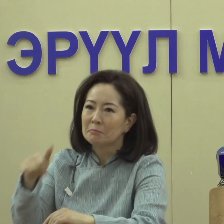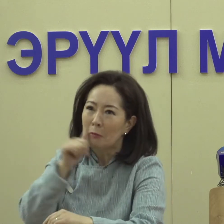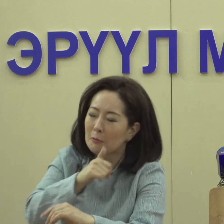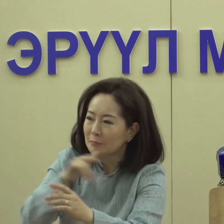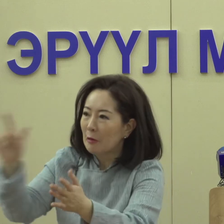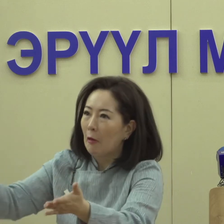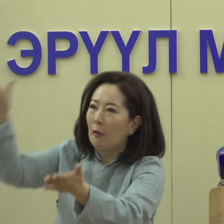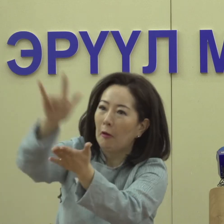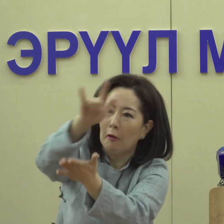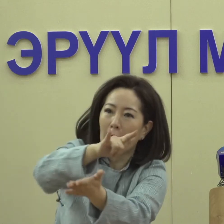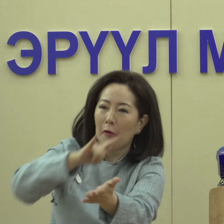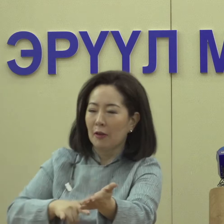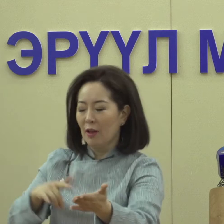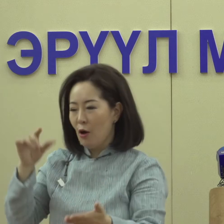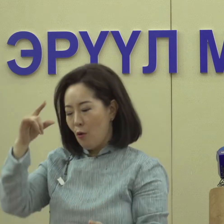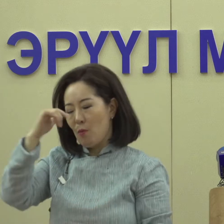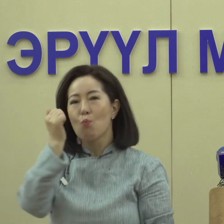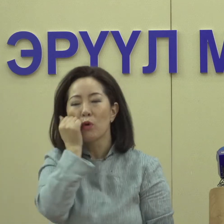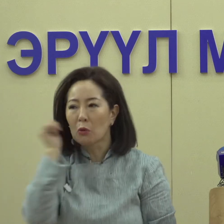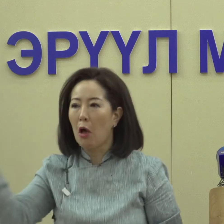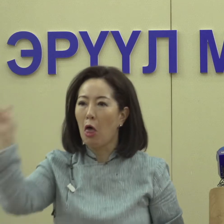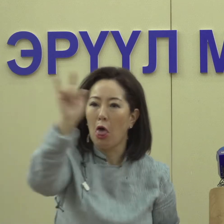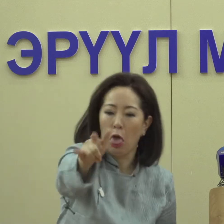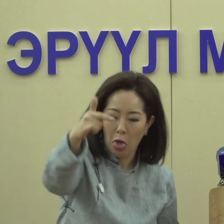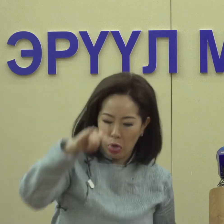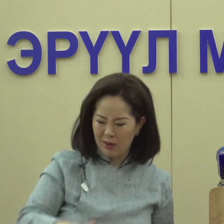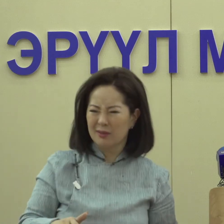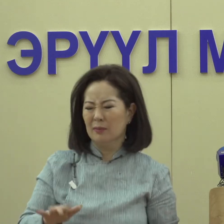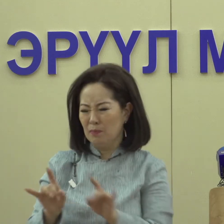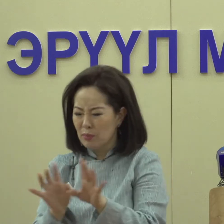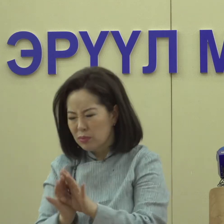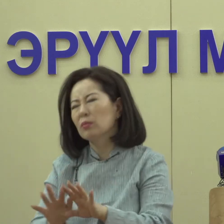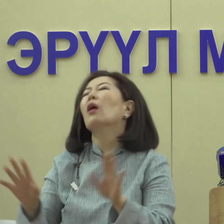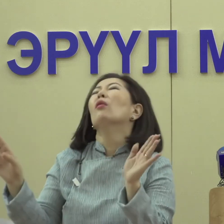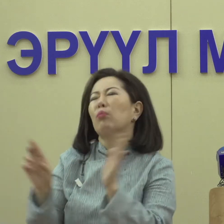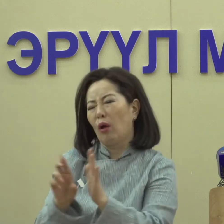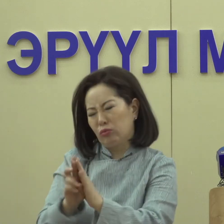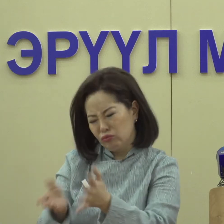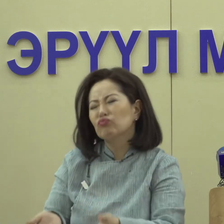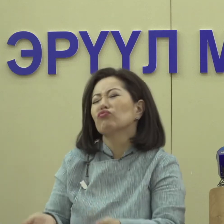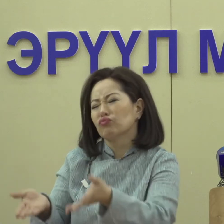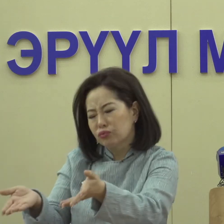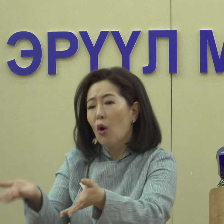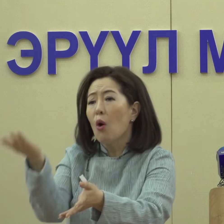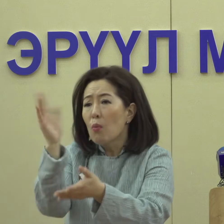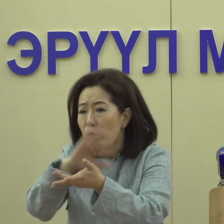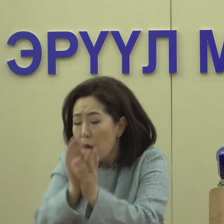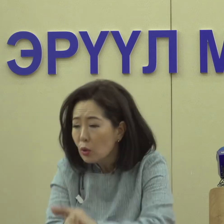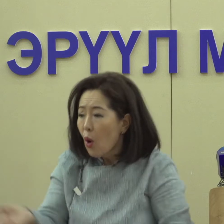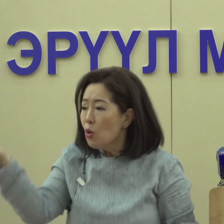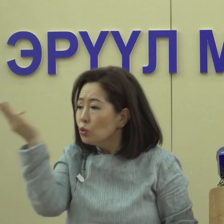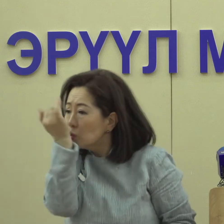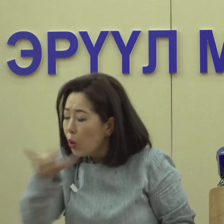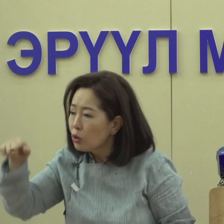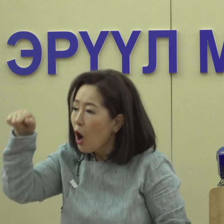Берлин гэдэг юм уу, өөр чиглэлээр дамжаад ус эх орондоо ирэх боломж нь байна. Тэгэхээр яг шууд нислэг